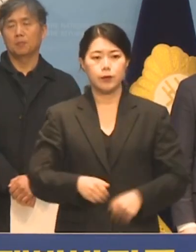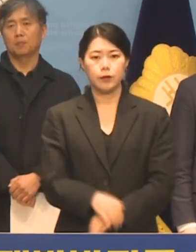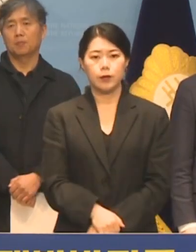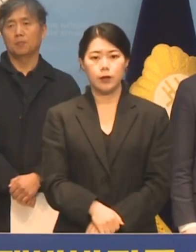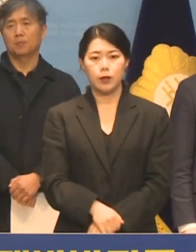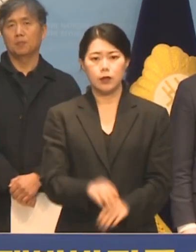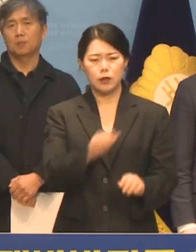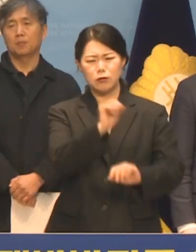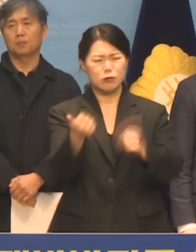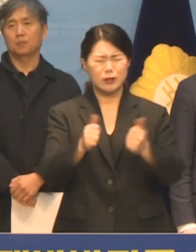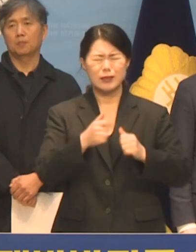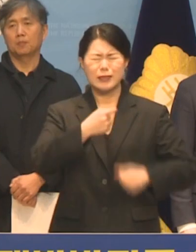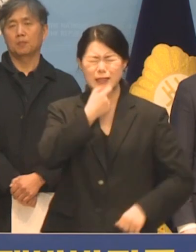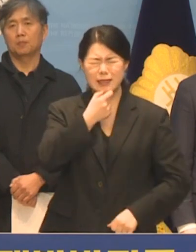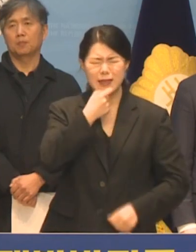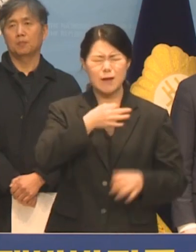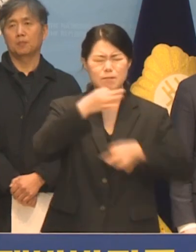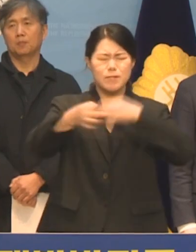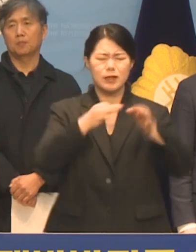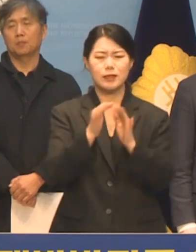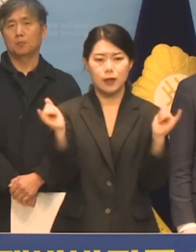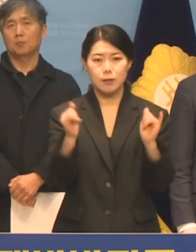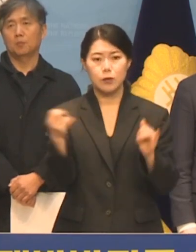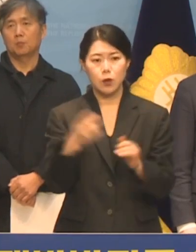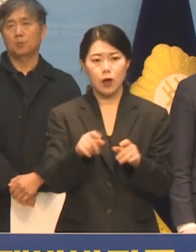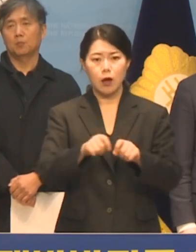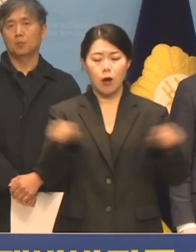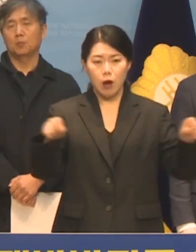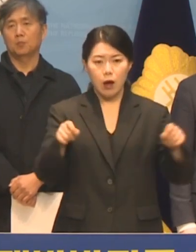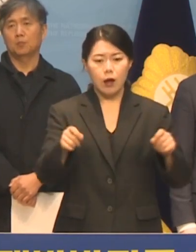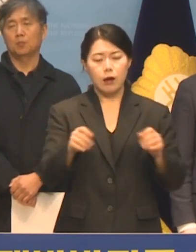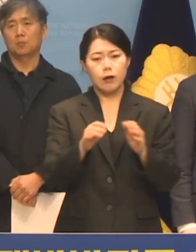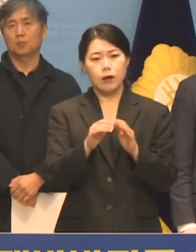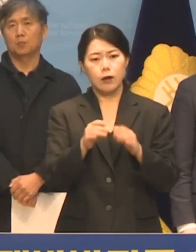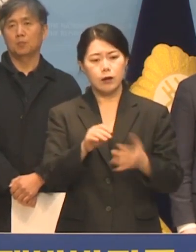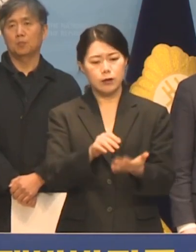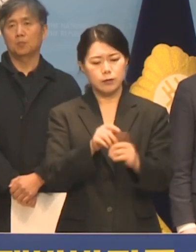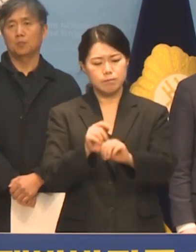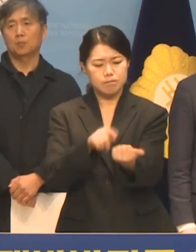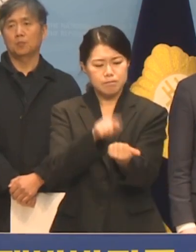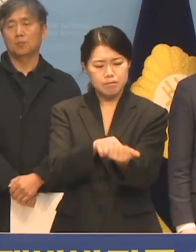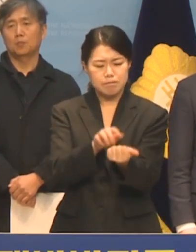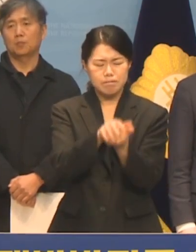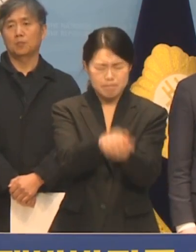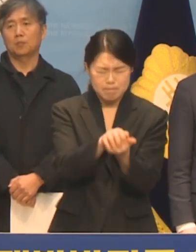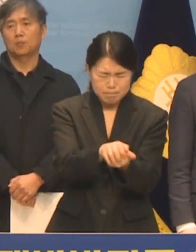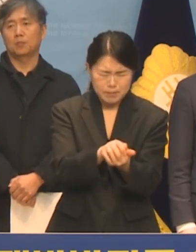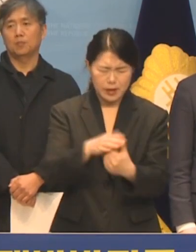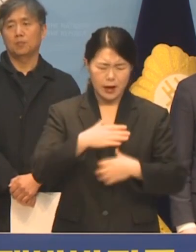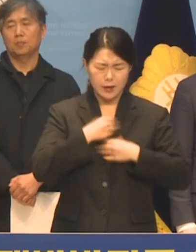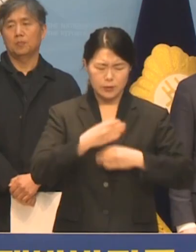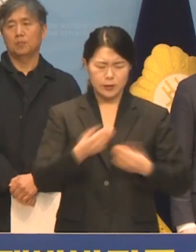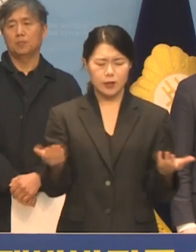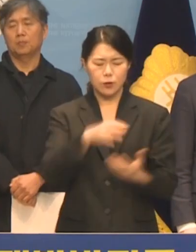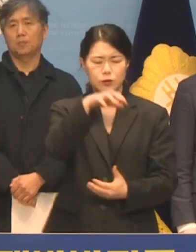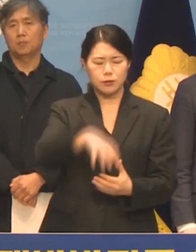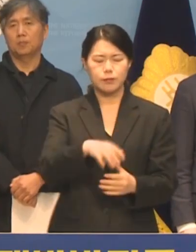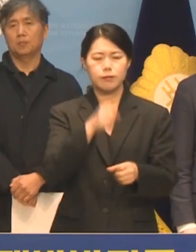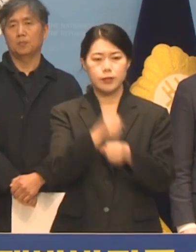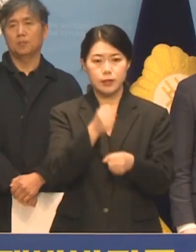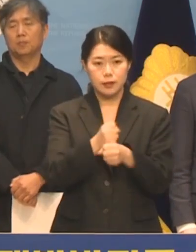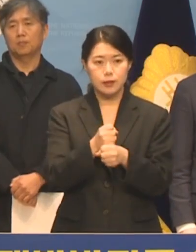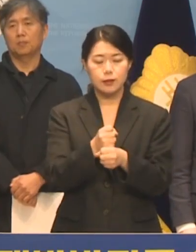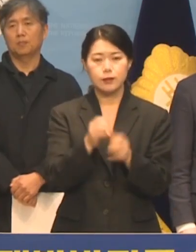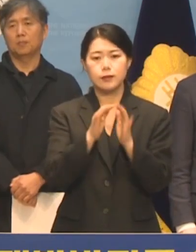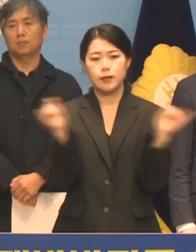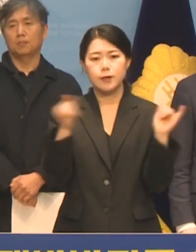이상 죽지 않기를 외치는 이들, 동료의 죽음을 부여안고 안전한 일터를 만들겠다고 다짐하는 이들의 약속을